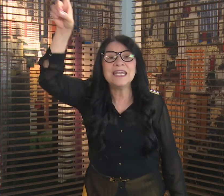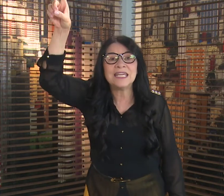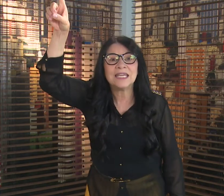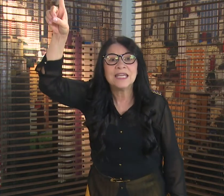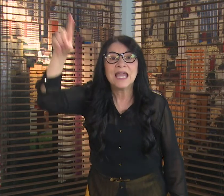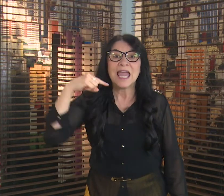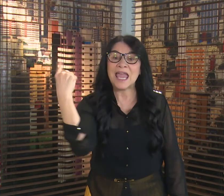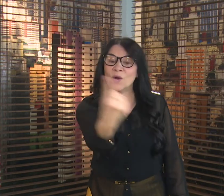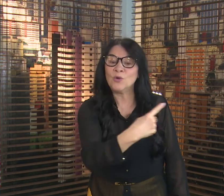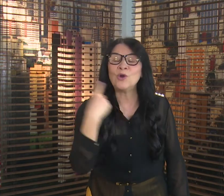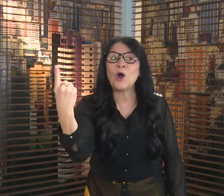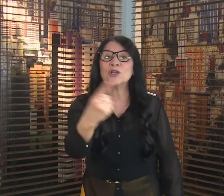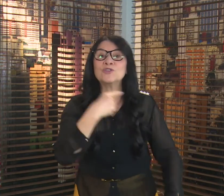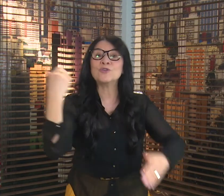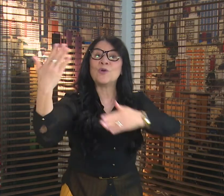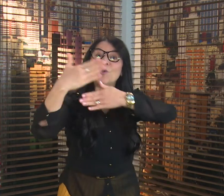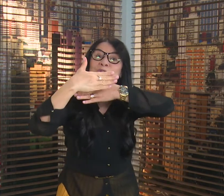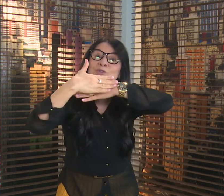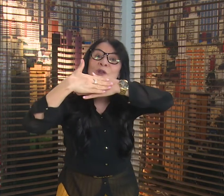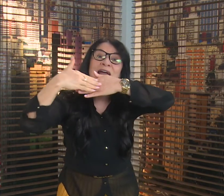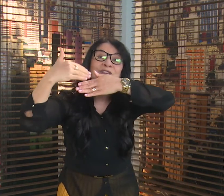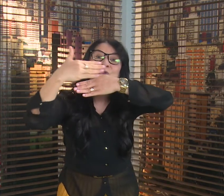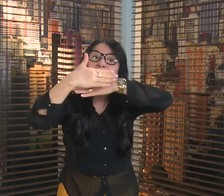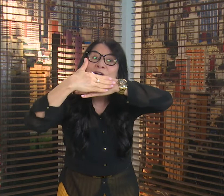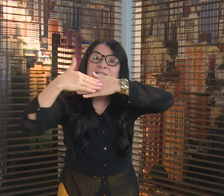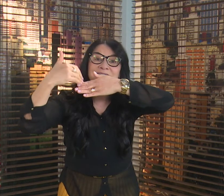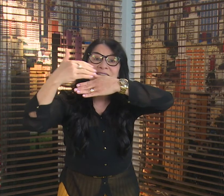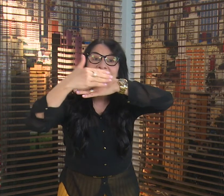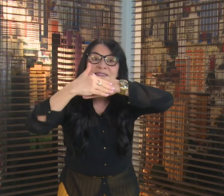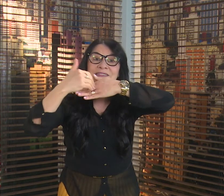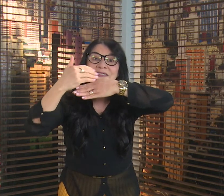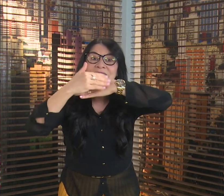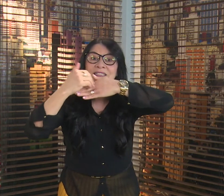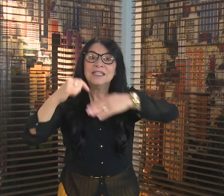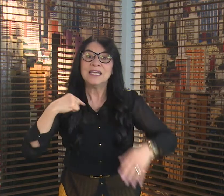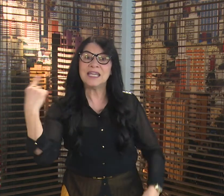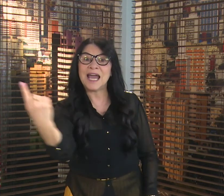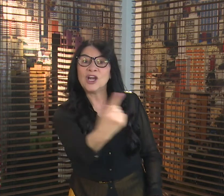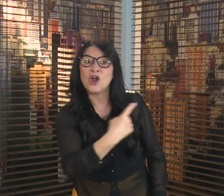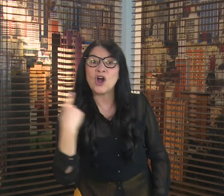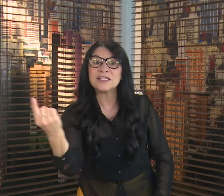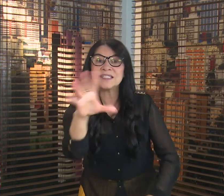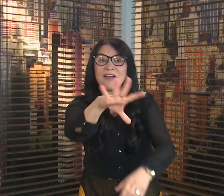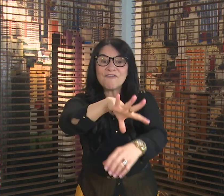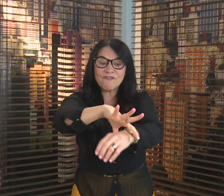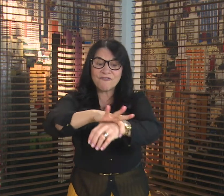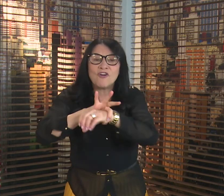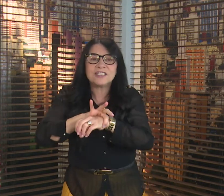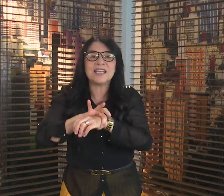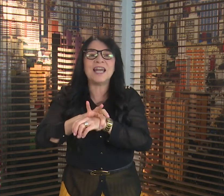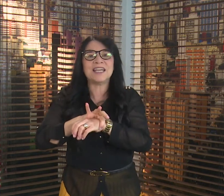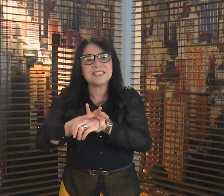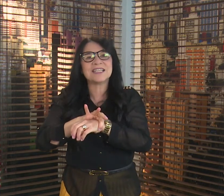Ele é o nosso consolador e a nossa fortaleza